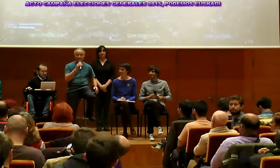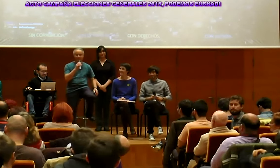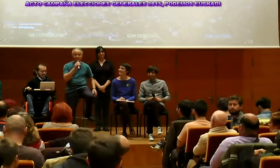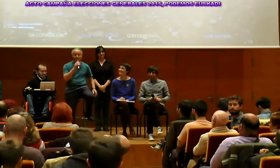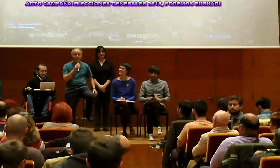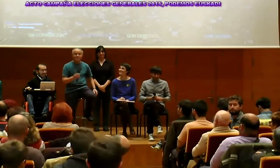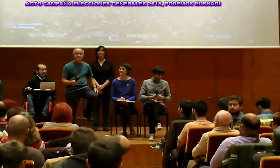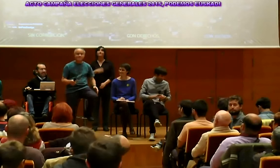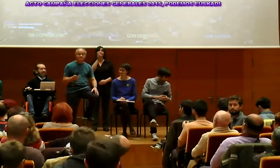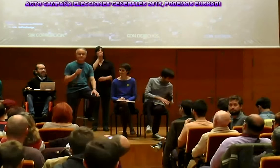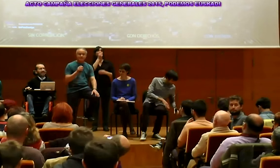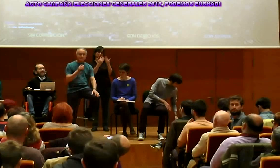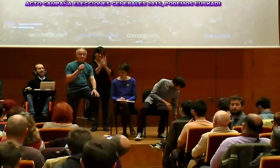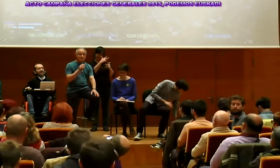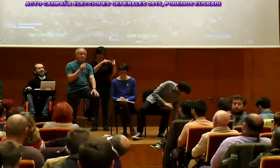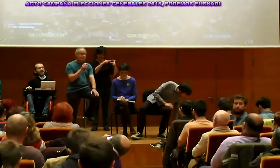Egunon,